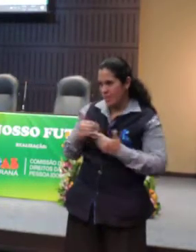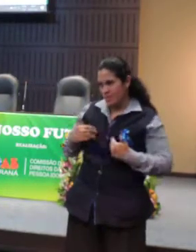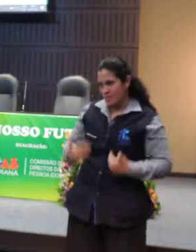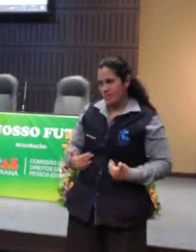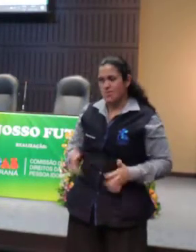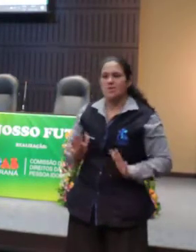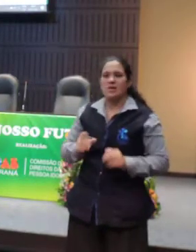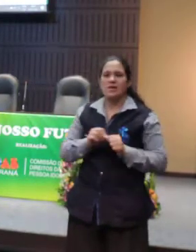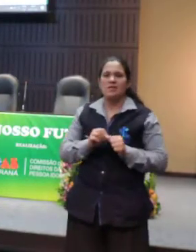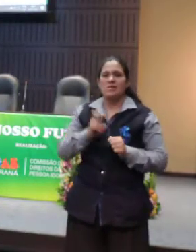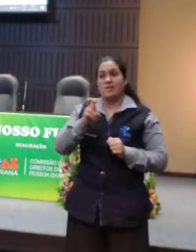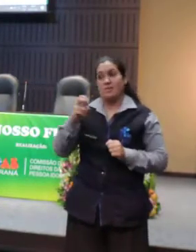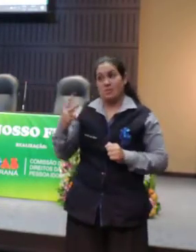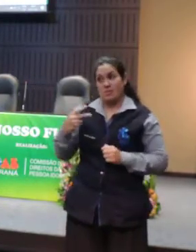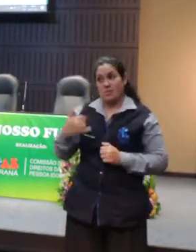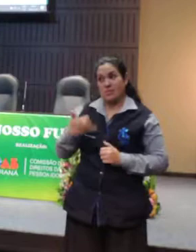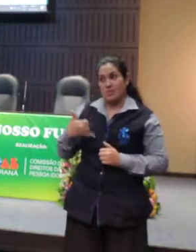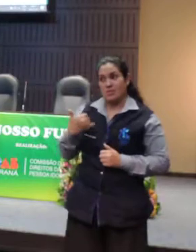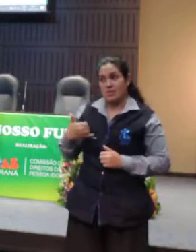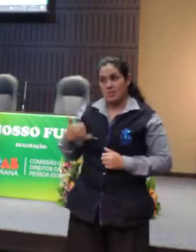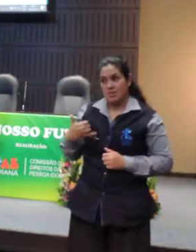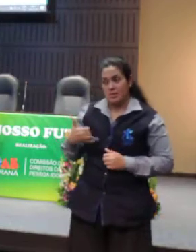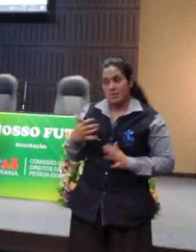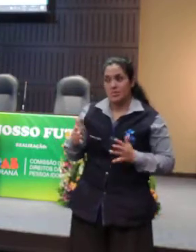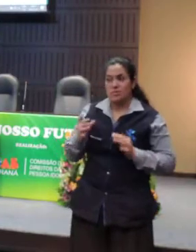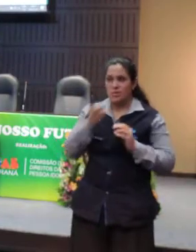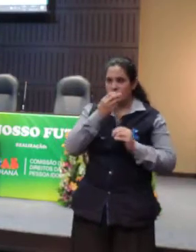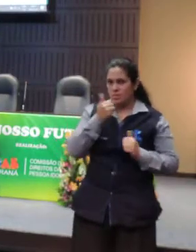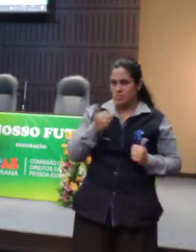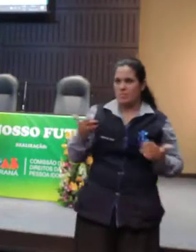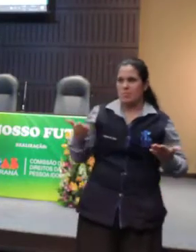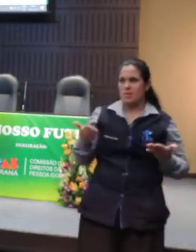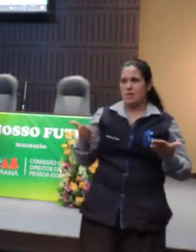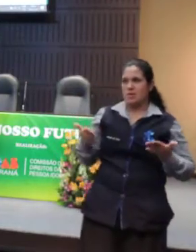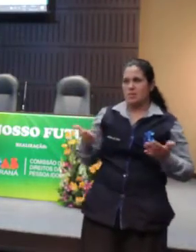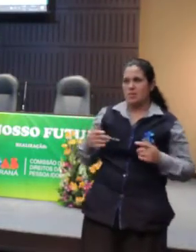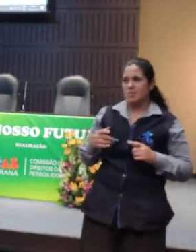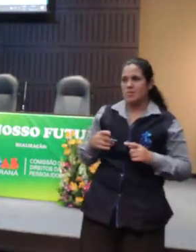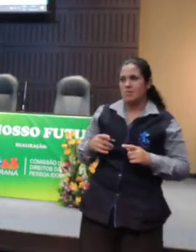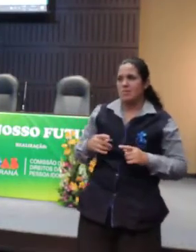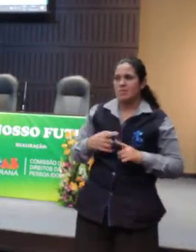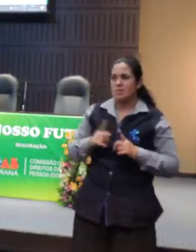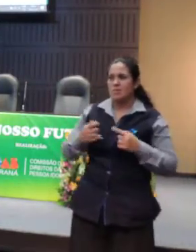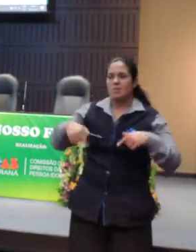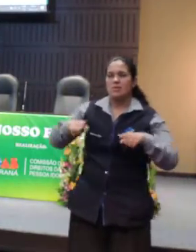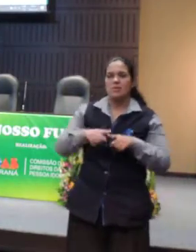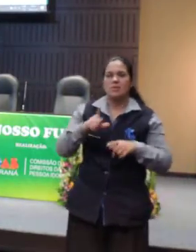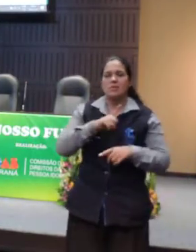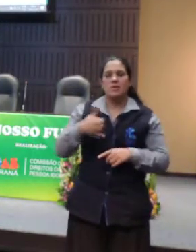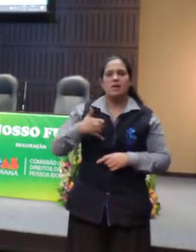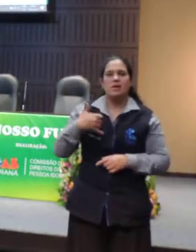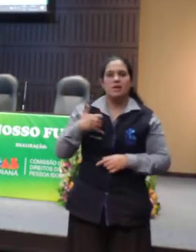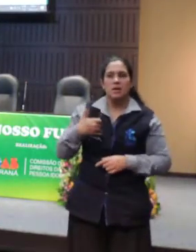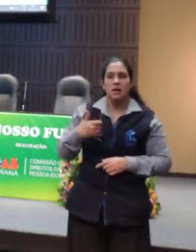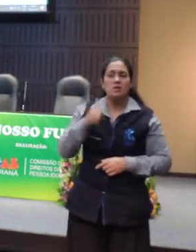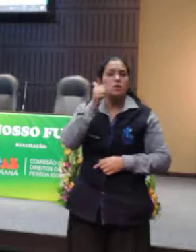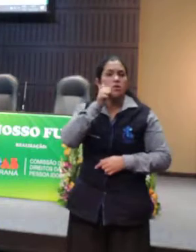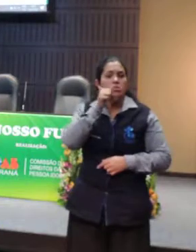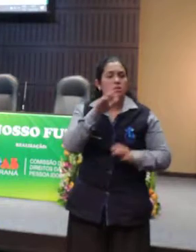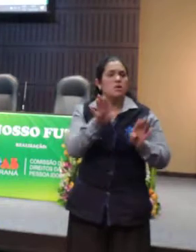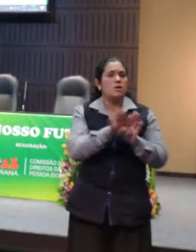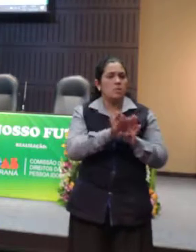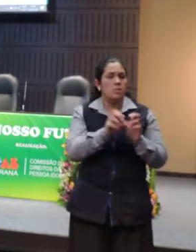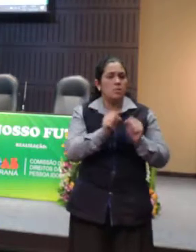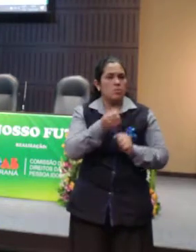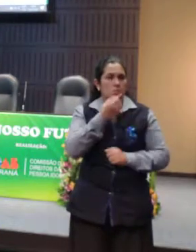Há 52 anos eu tô afinado. E você volta a ter a idade de novo. Mulher também pode tomar